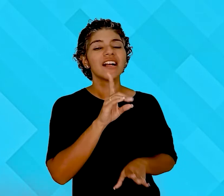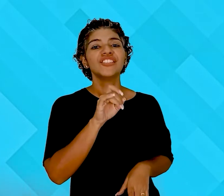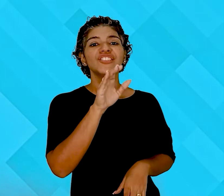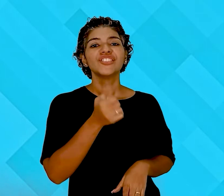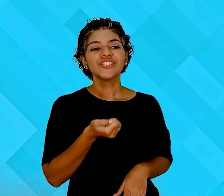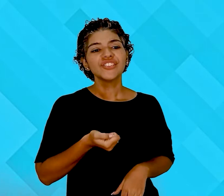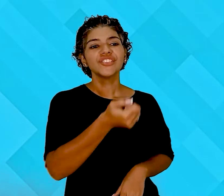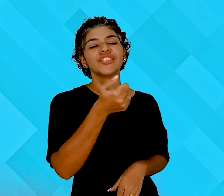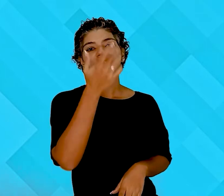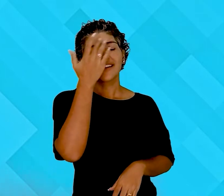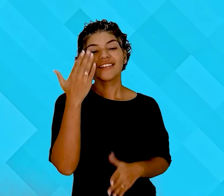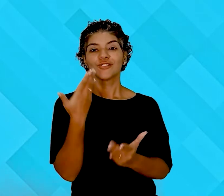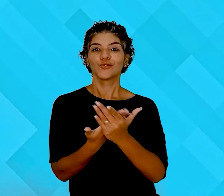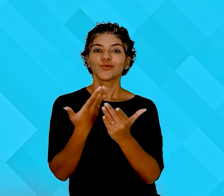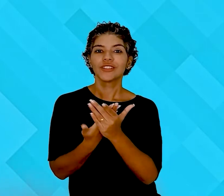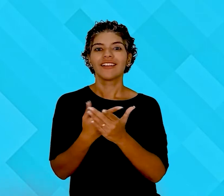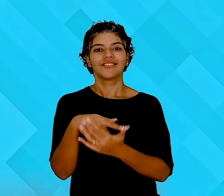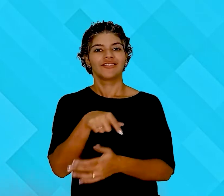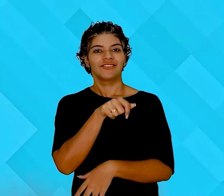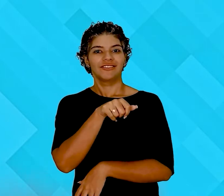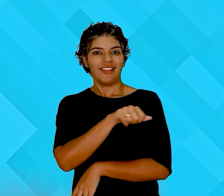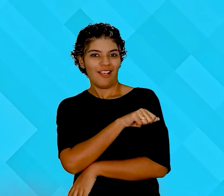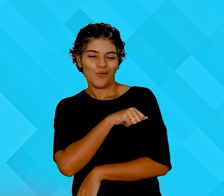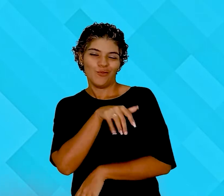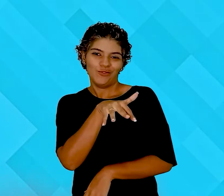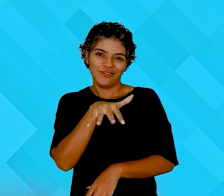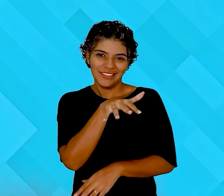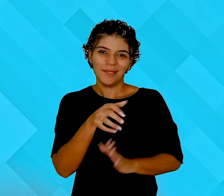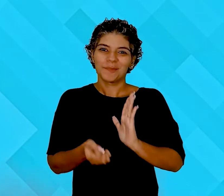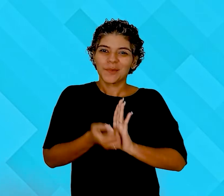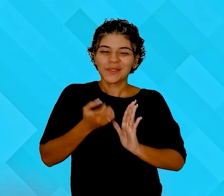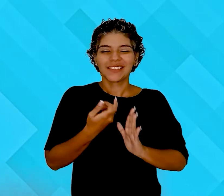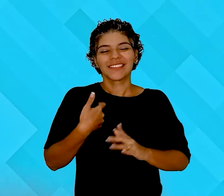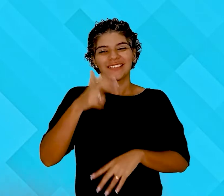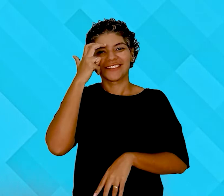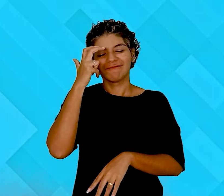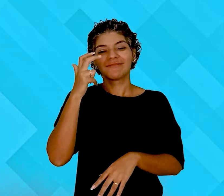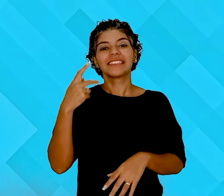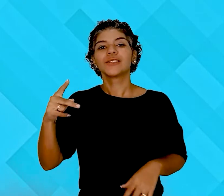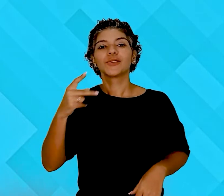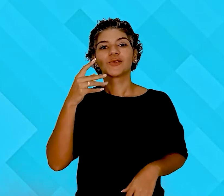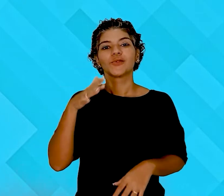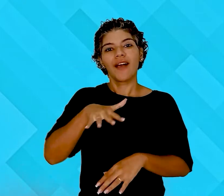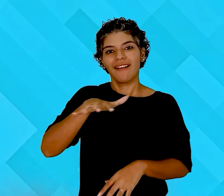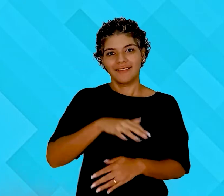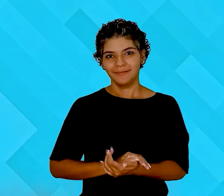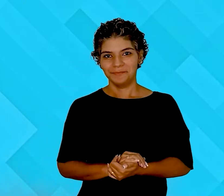minha dica... Todo mundo tem que saber um pouco de marketing digital hoje em dia, então, para quem é da produção cultural e cai